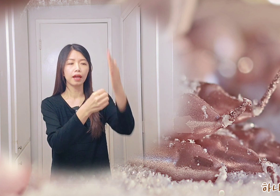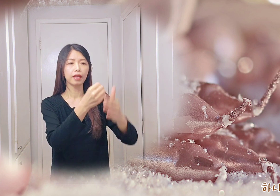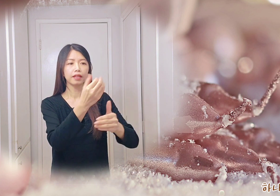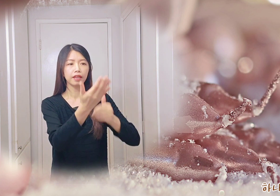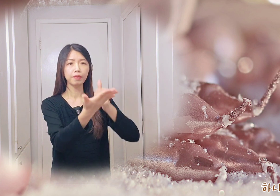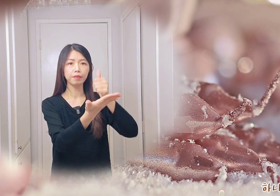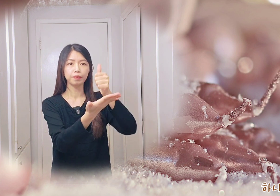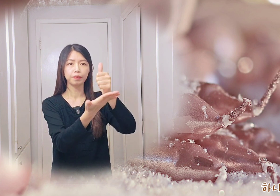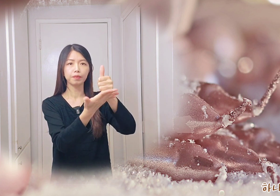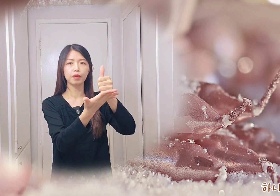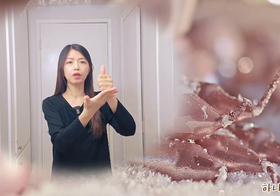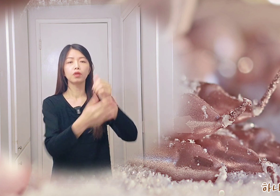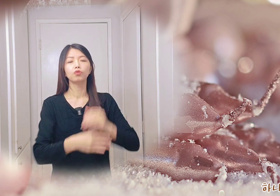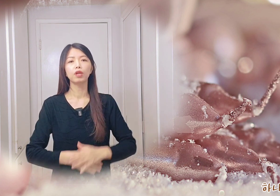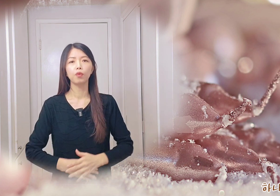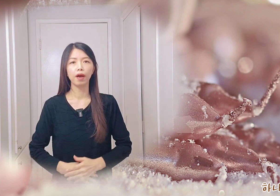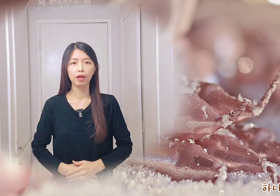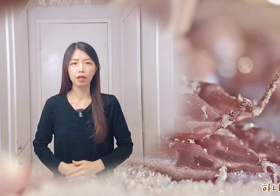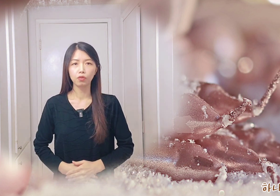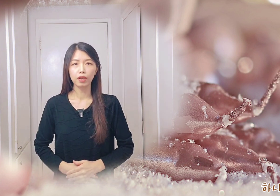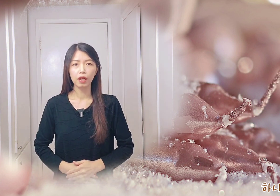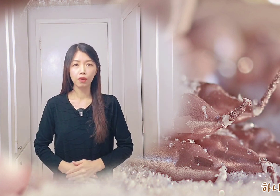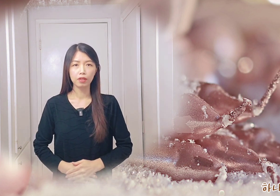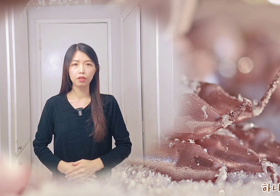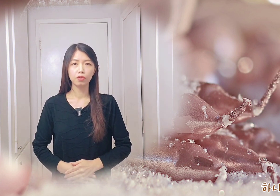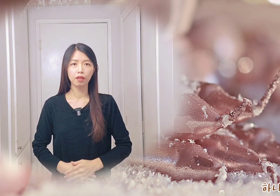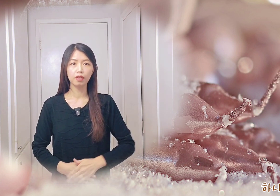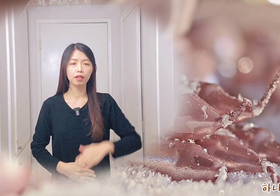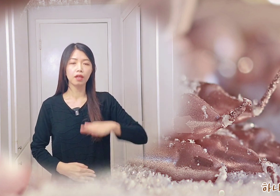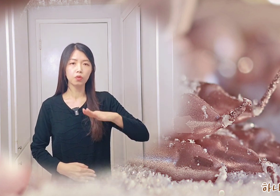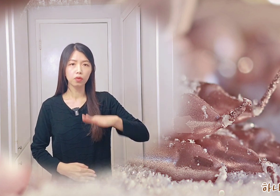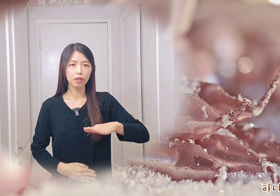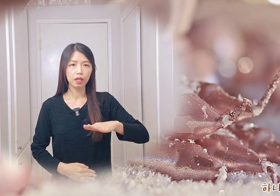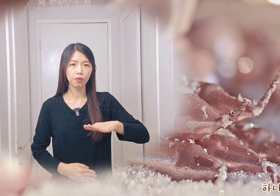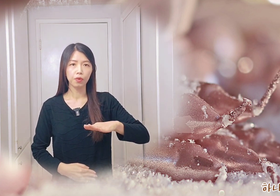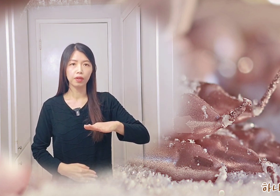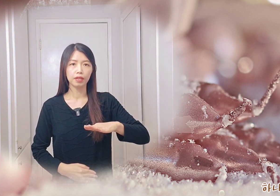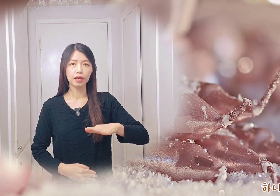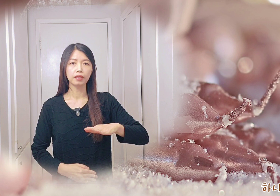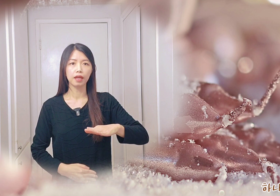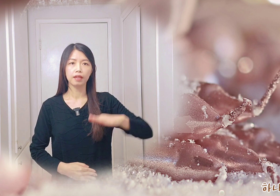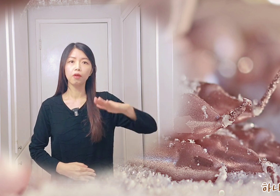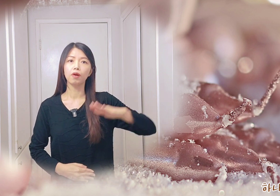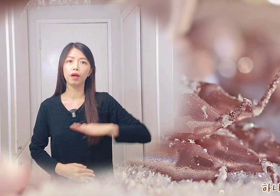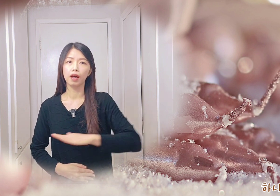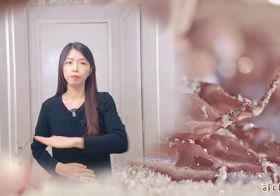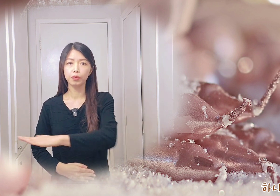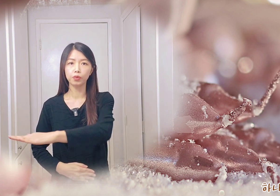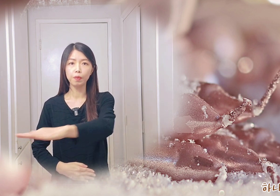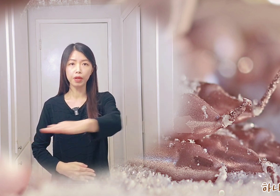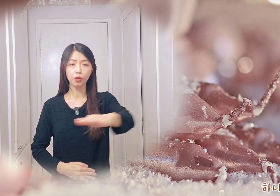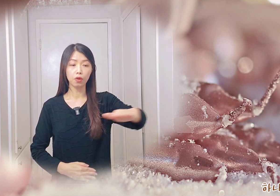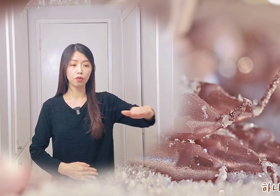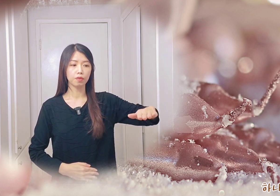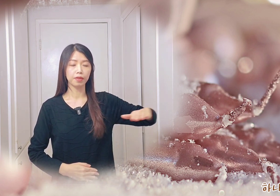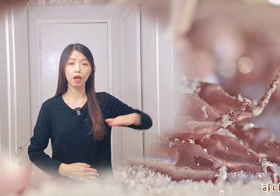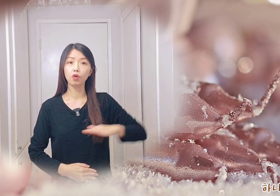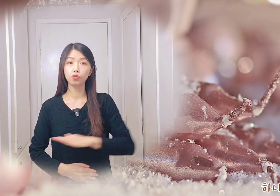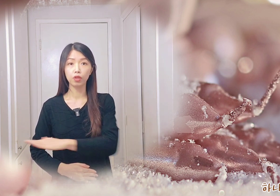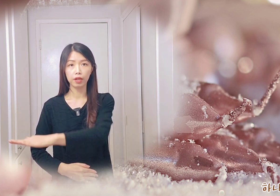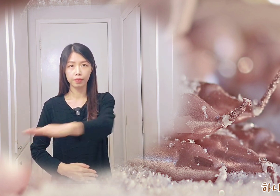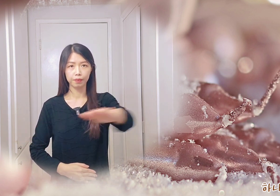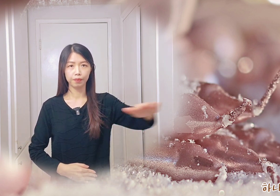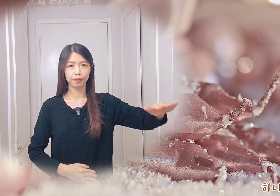됩니다. 하나님, 우리와, 우리라고 한 뜻의 수어는 손등이 위로 한 이 상태에서 앞으로 한 바퀴 돌려주시면